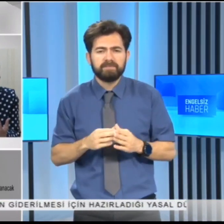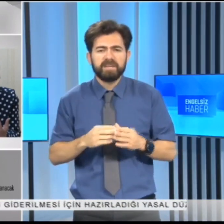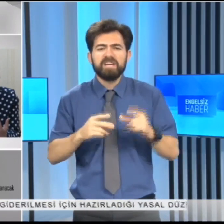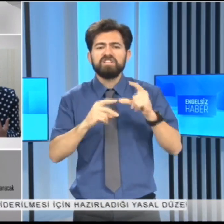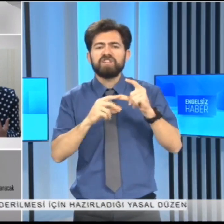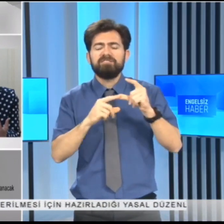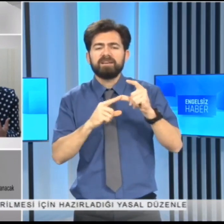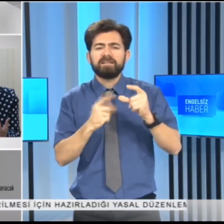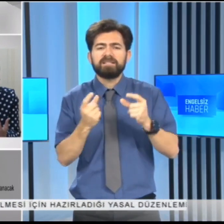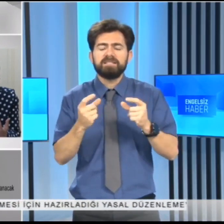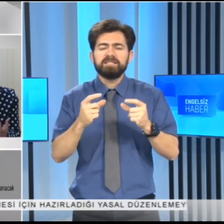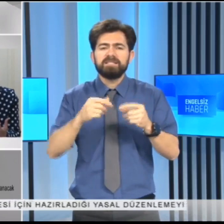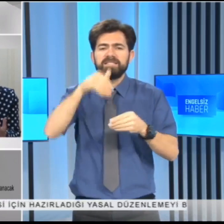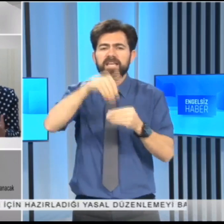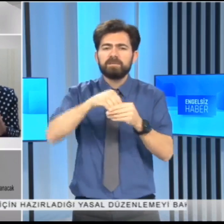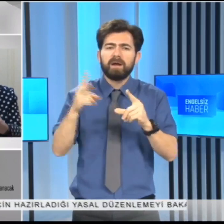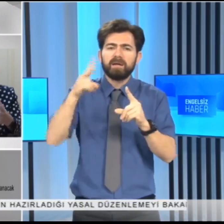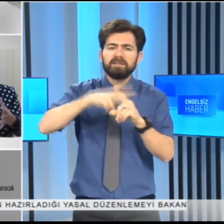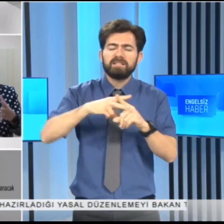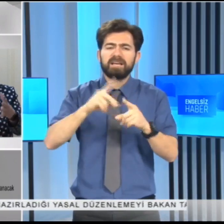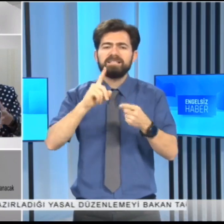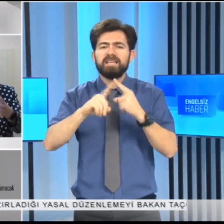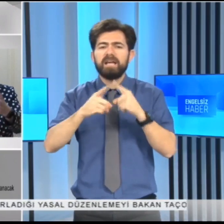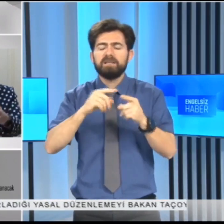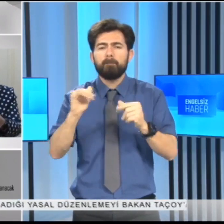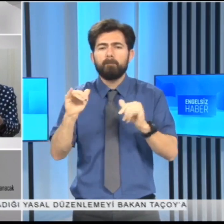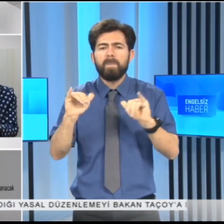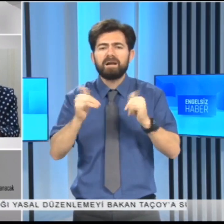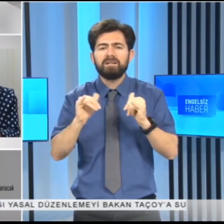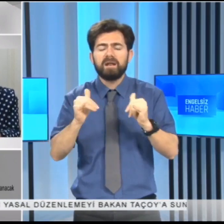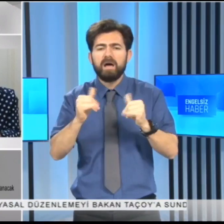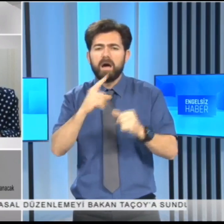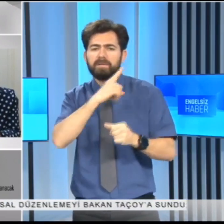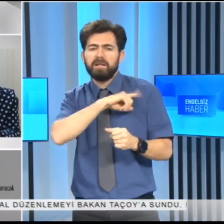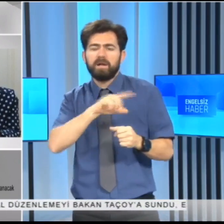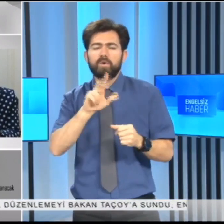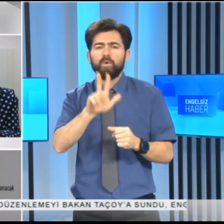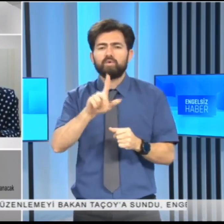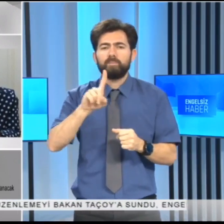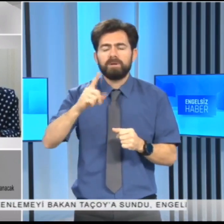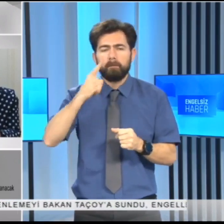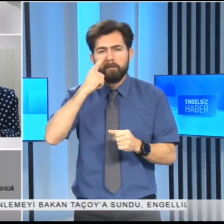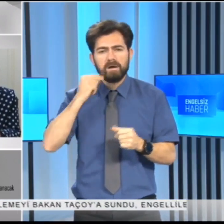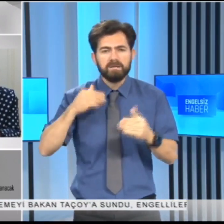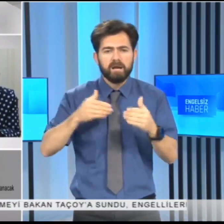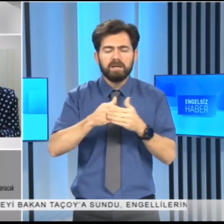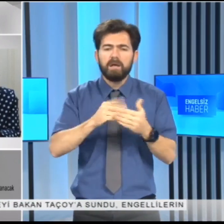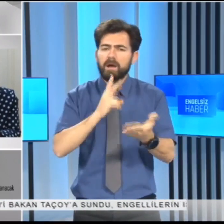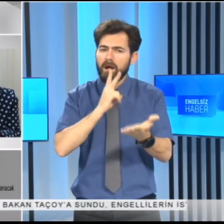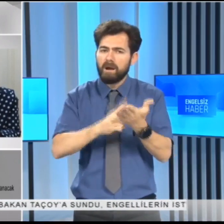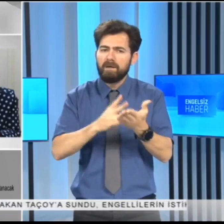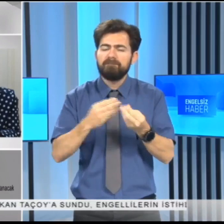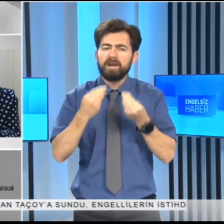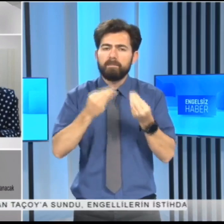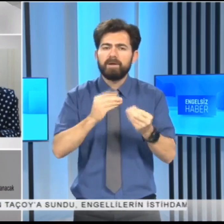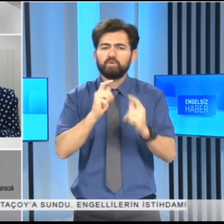siyasi partilerin adaylarını 31 Mayıs'a kadar belirlemek zorunda olduğunu da